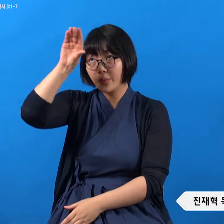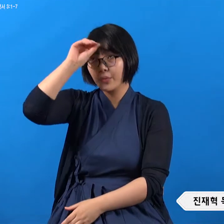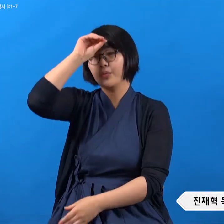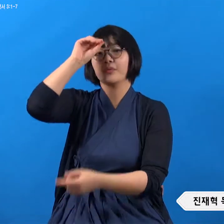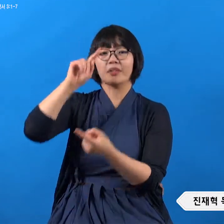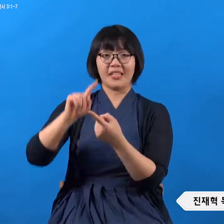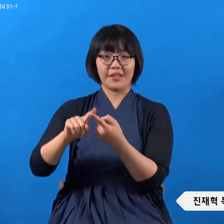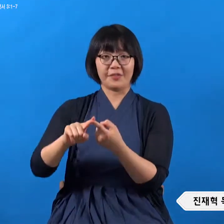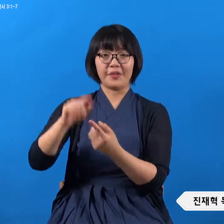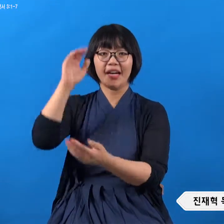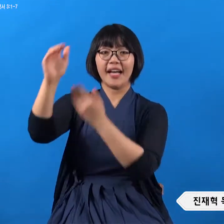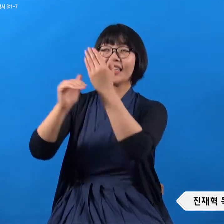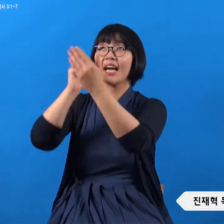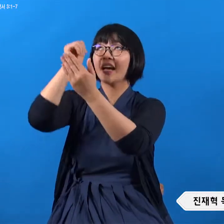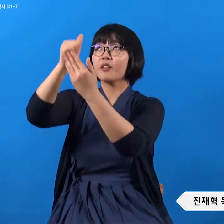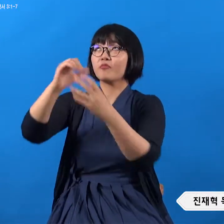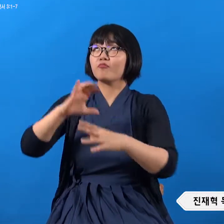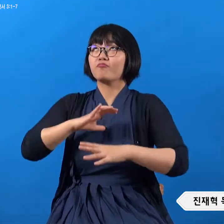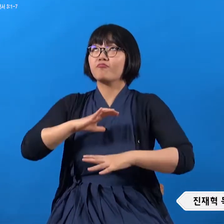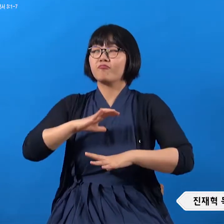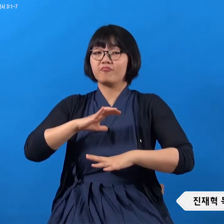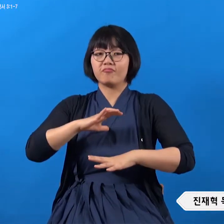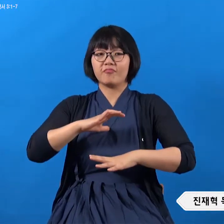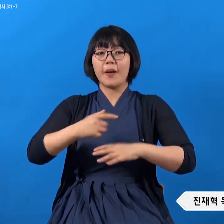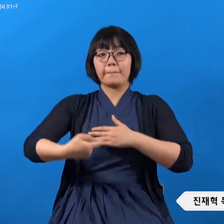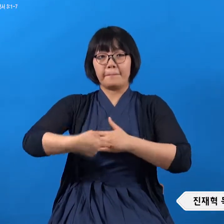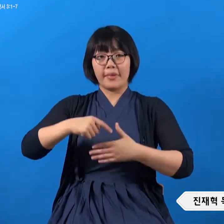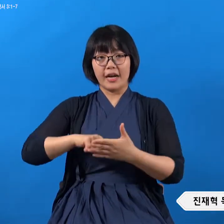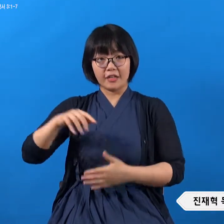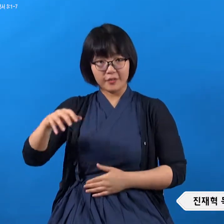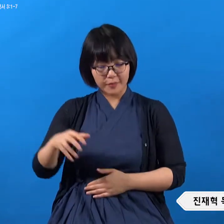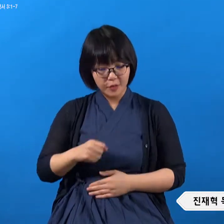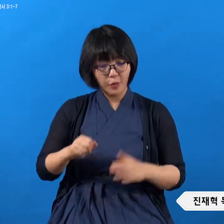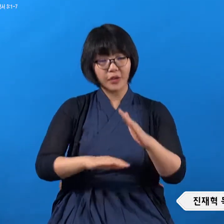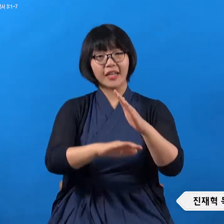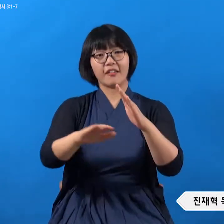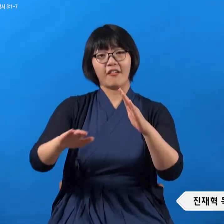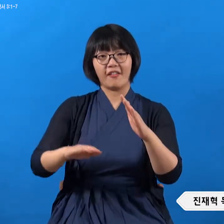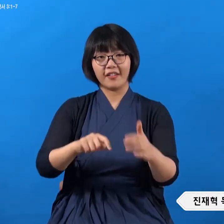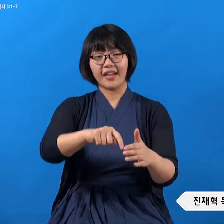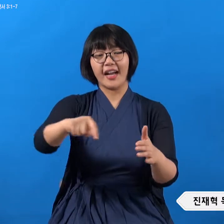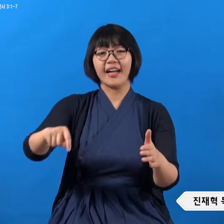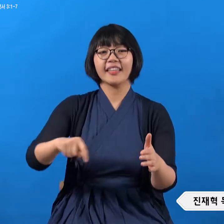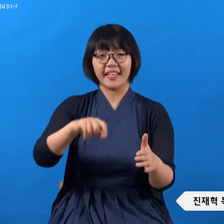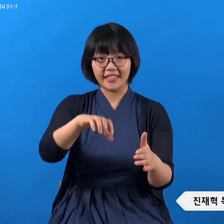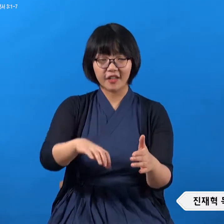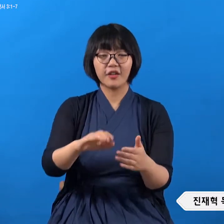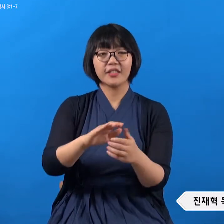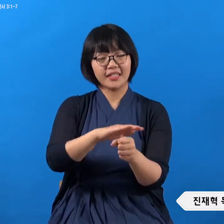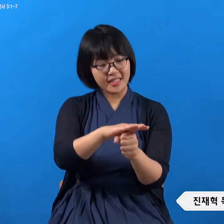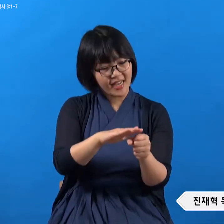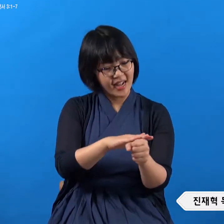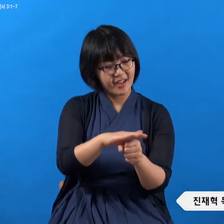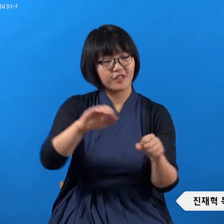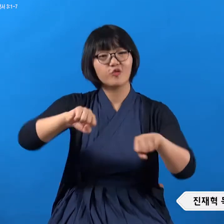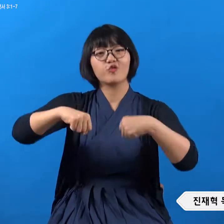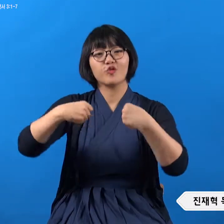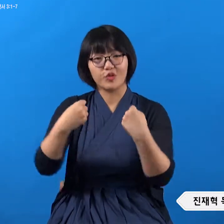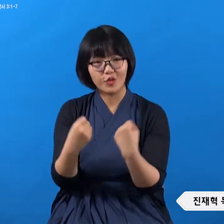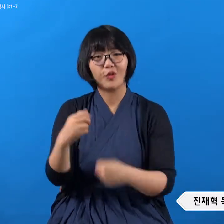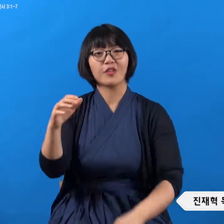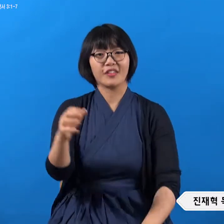따라 하나님을 두려워함으로 그 가정 안에서 사랑과